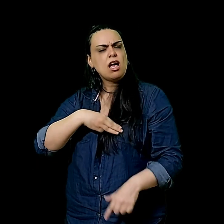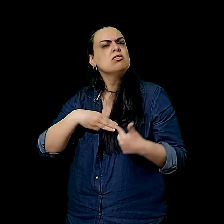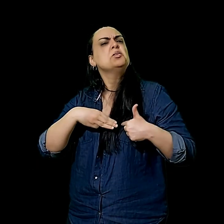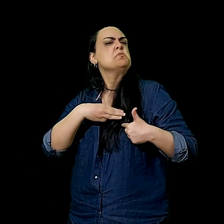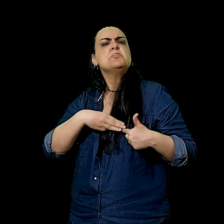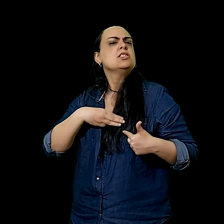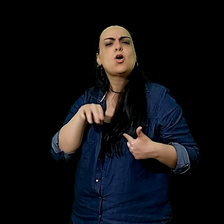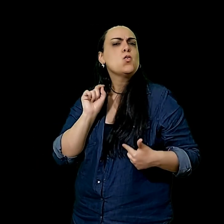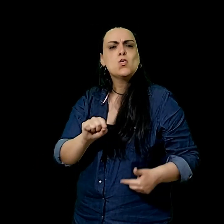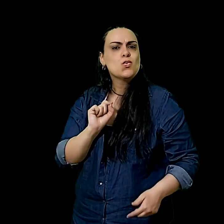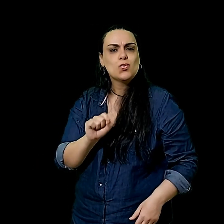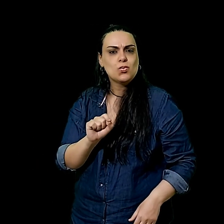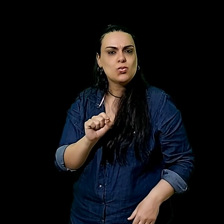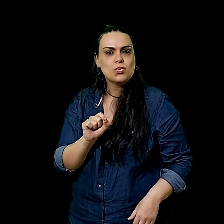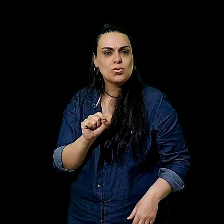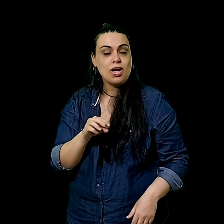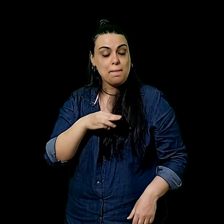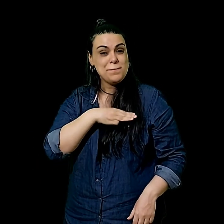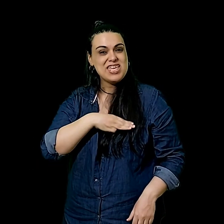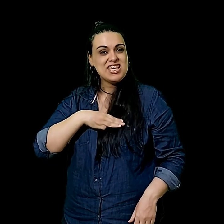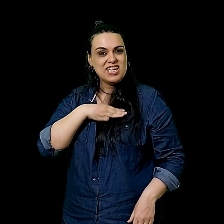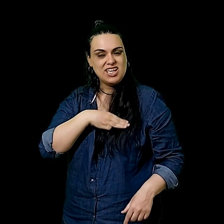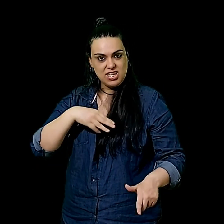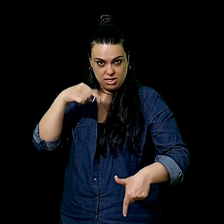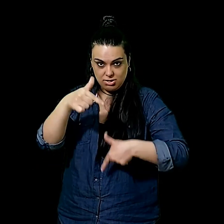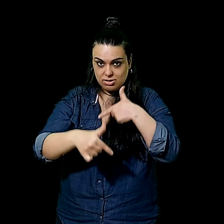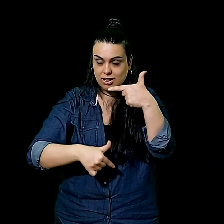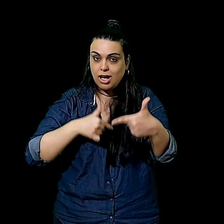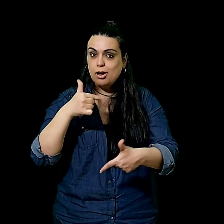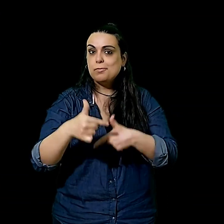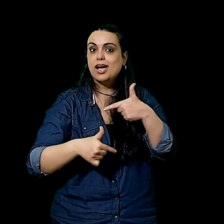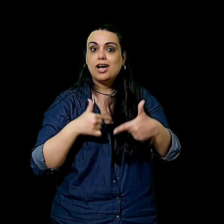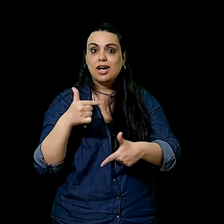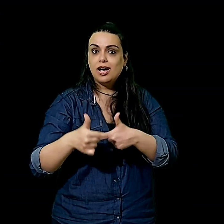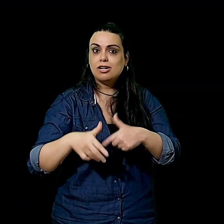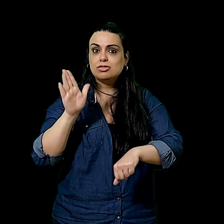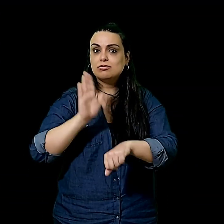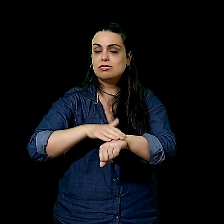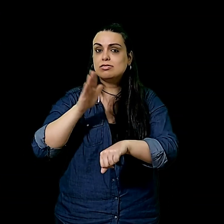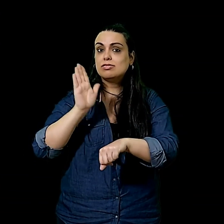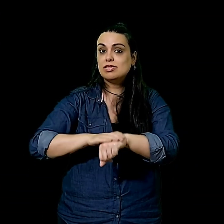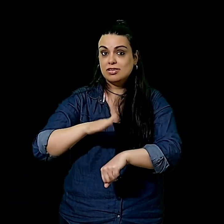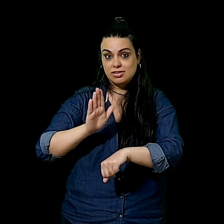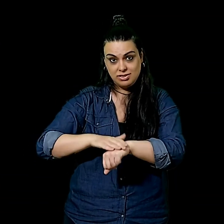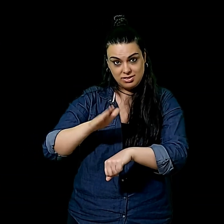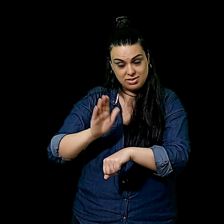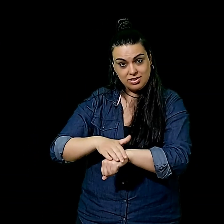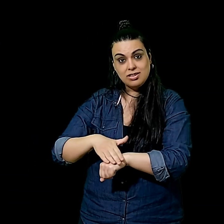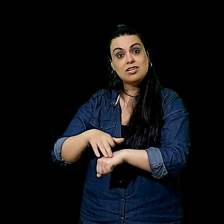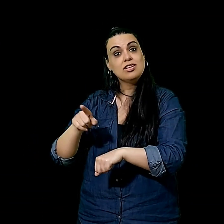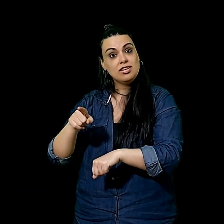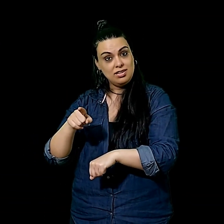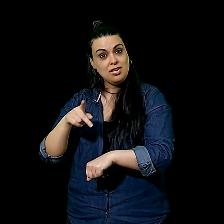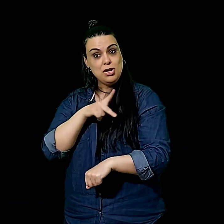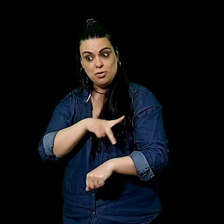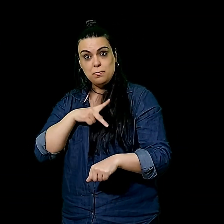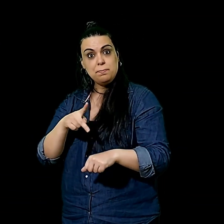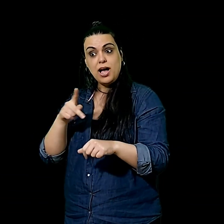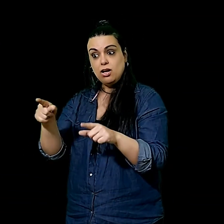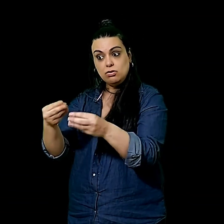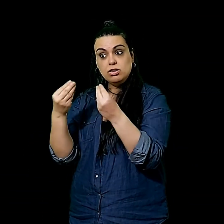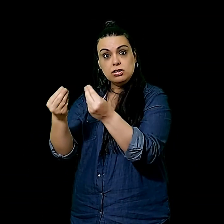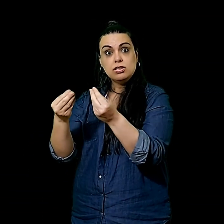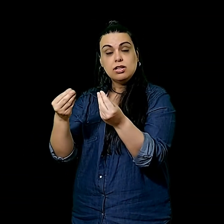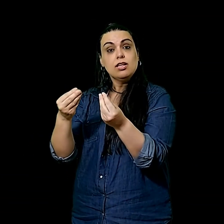Que ministério? O ministério que o próprio apóstolo despertou